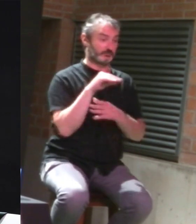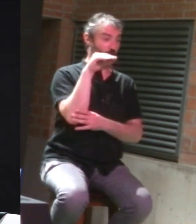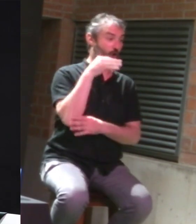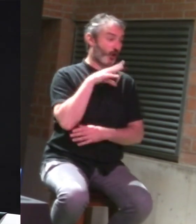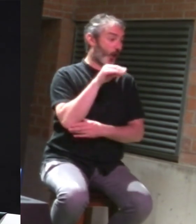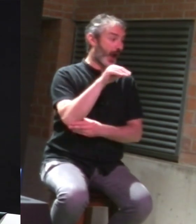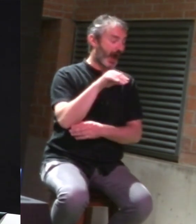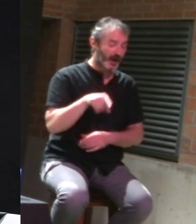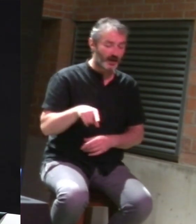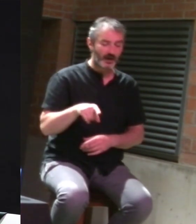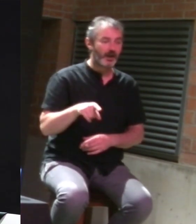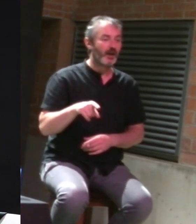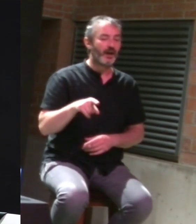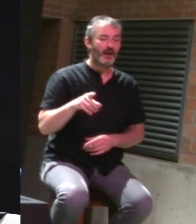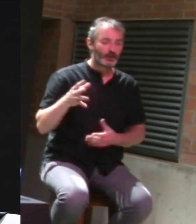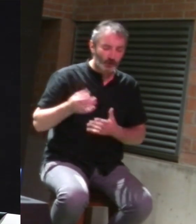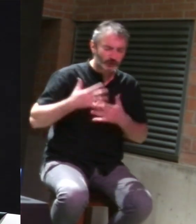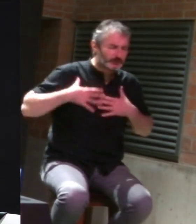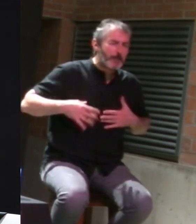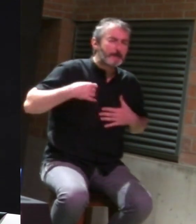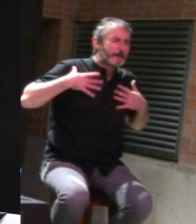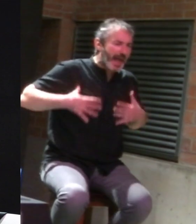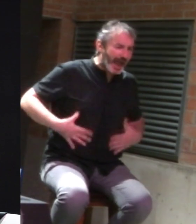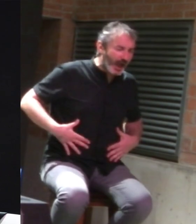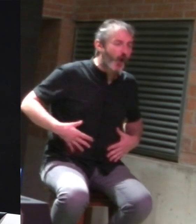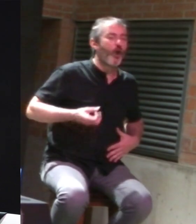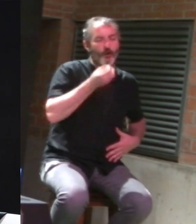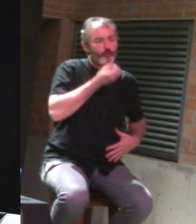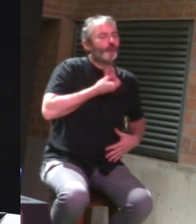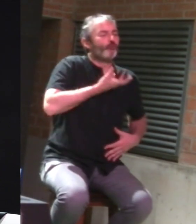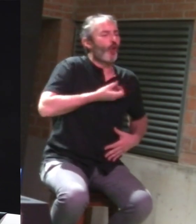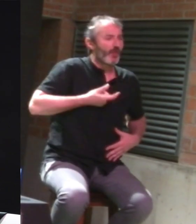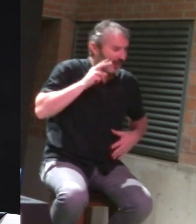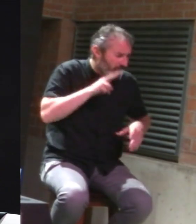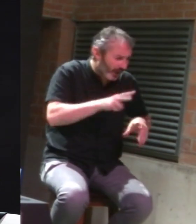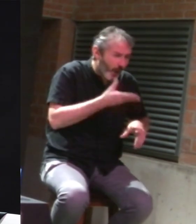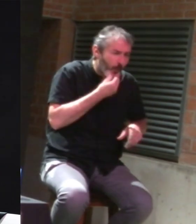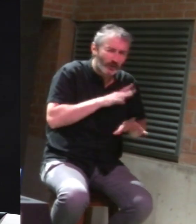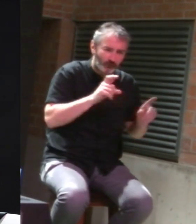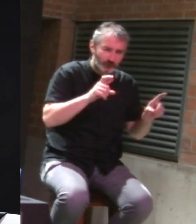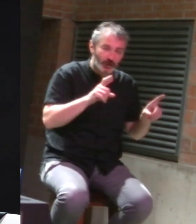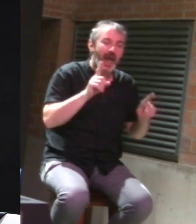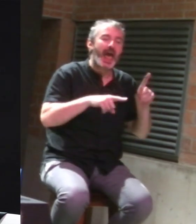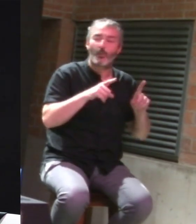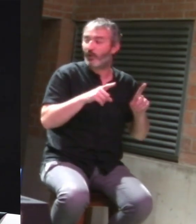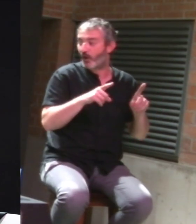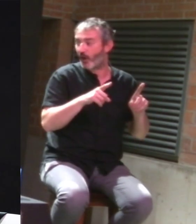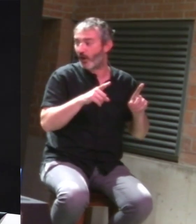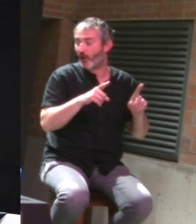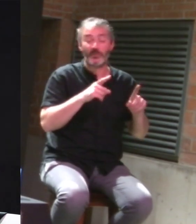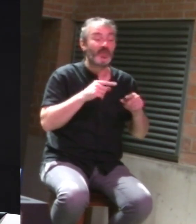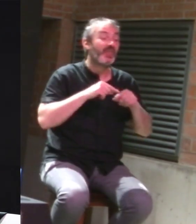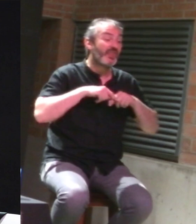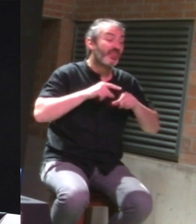de l'època, anaven totes vestides de blanc amb flors al pit, és molt bonic. Algunes portaven cintes perquè una